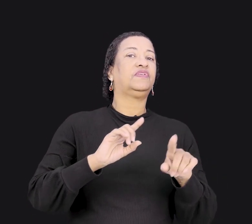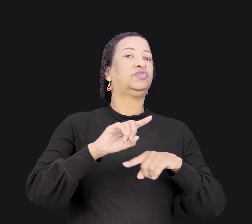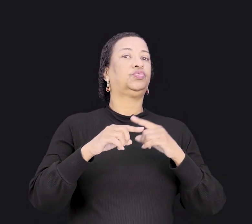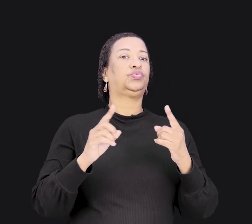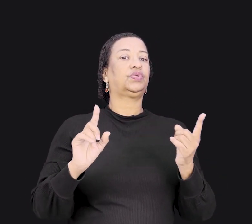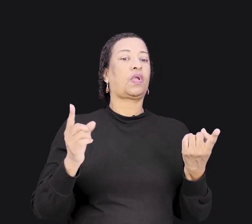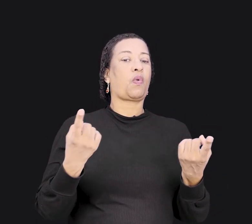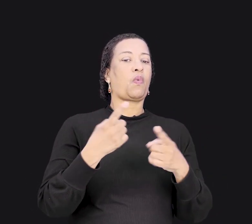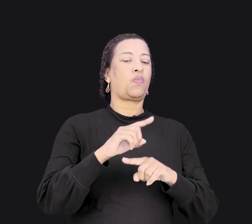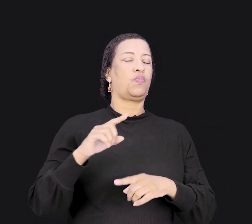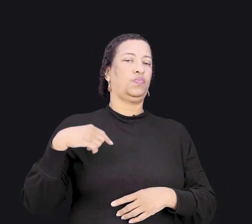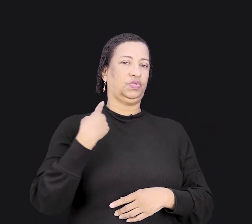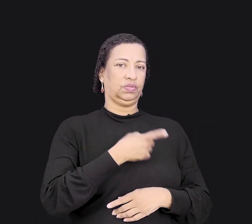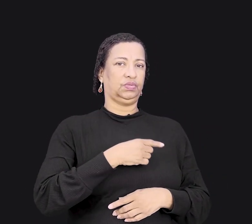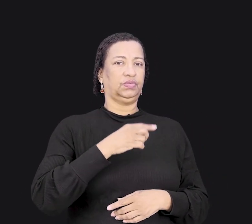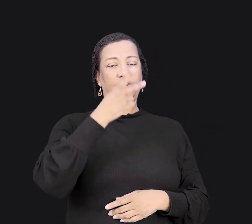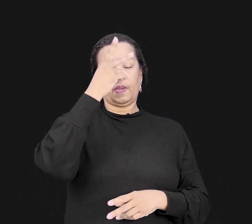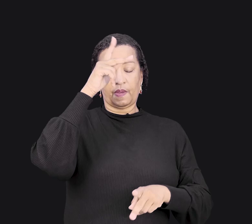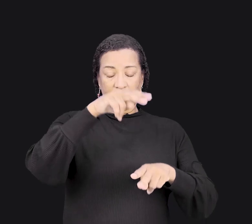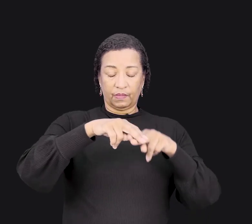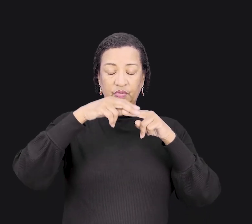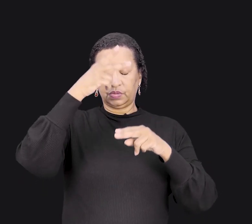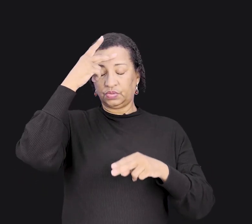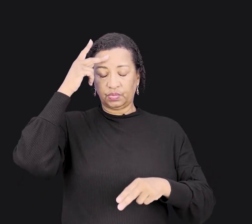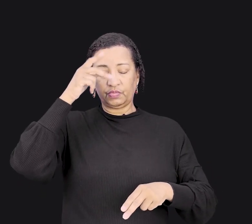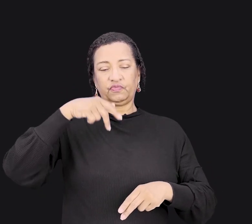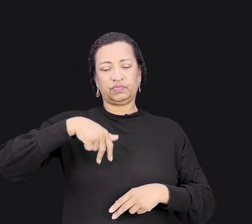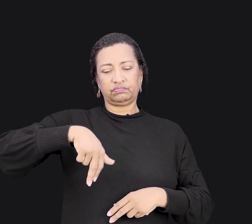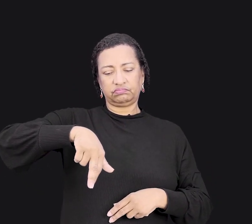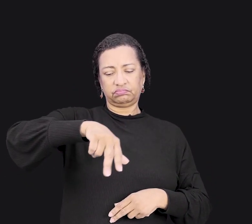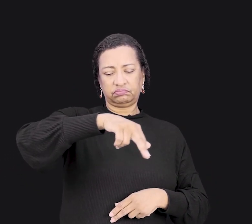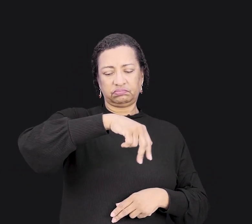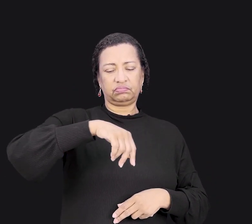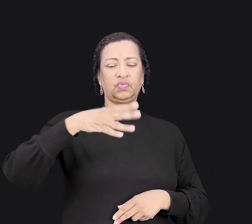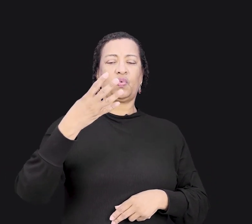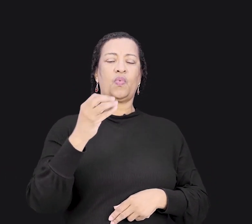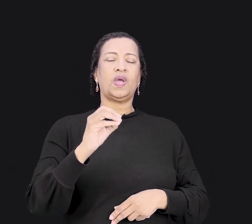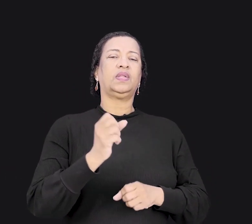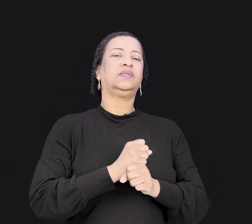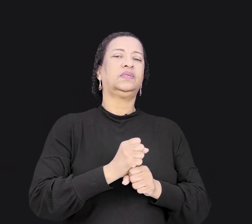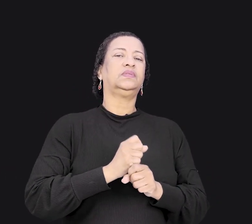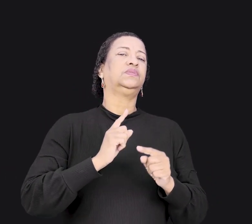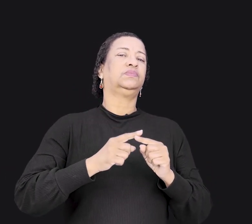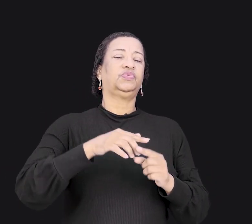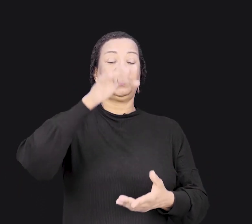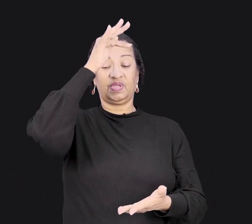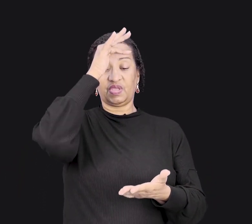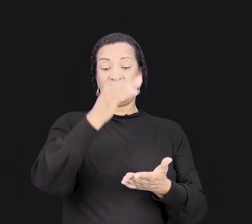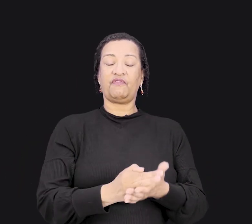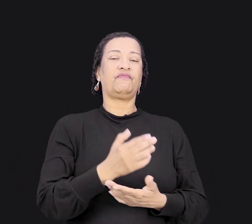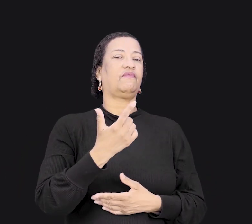E por isso toda aquela gente andou pelo deserto durante 40 anos, só porque não tinha fé para invadir